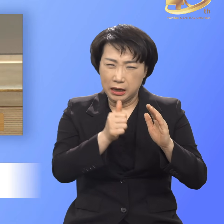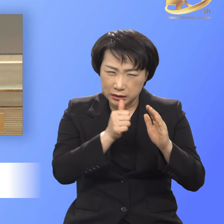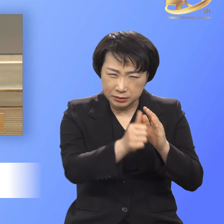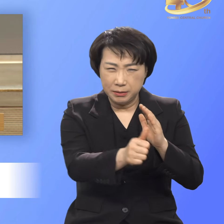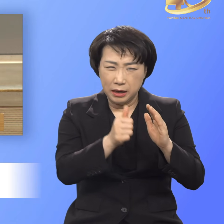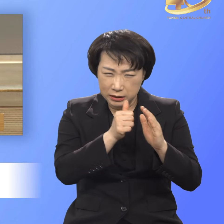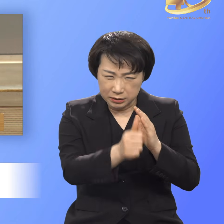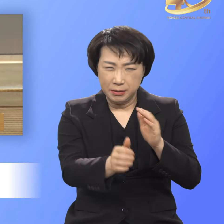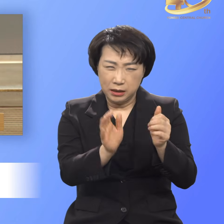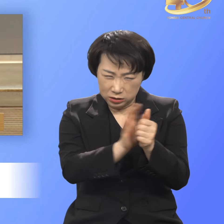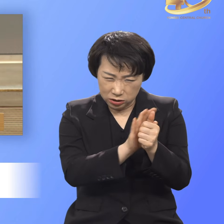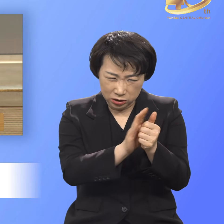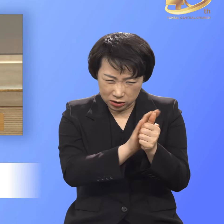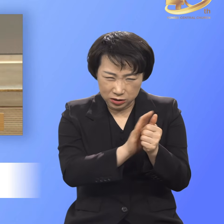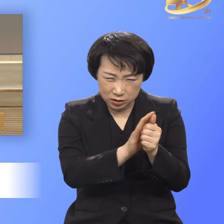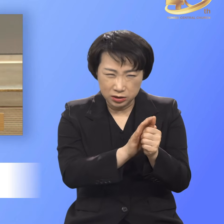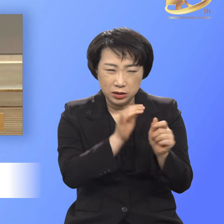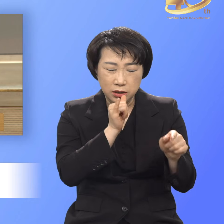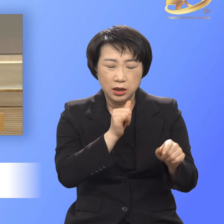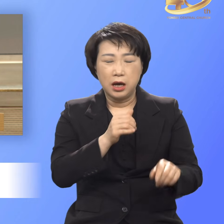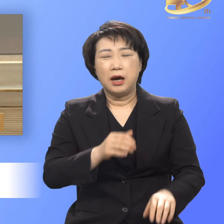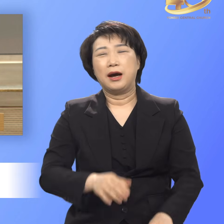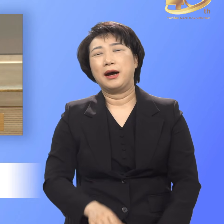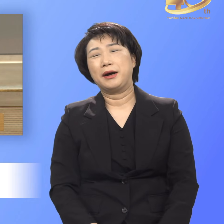가고 신방 또 가고 참